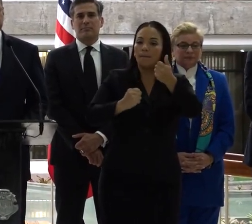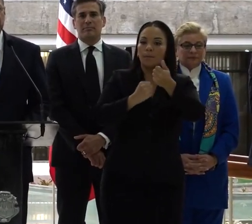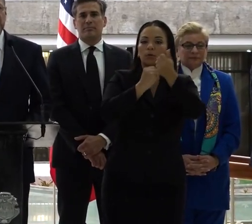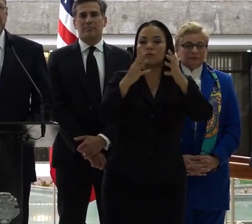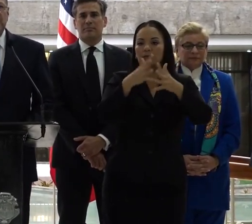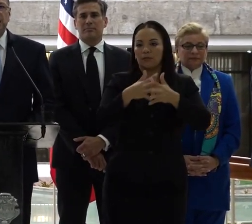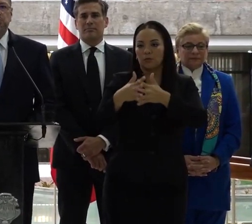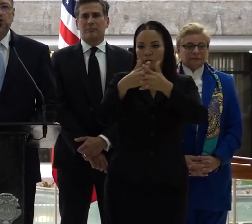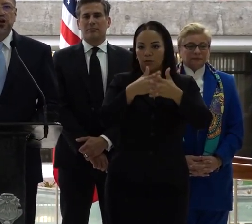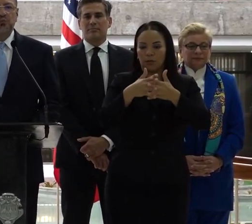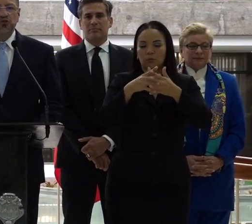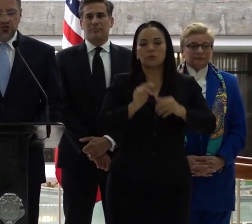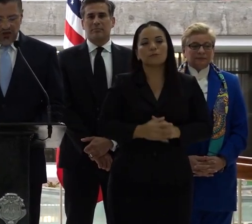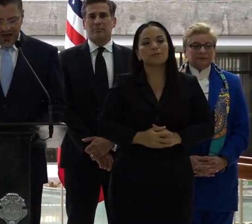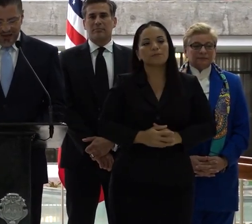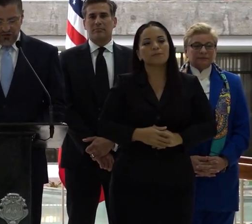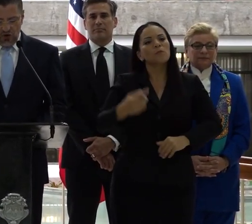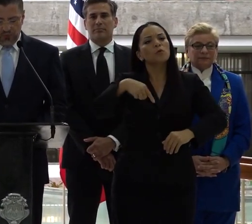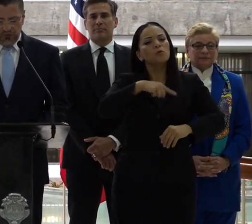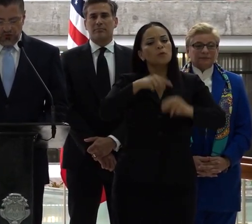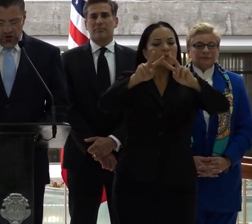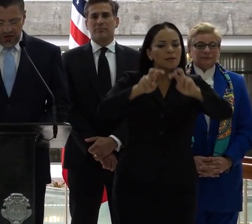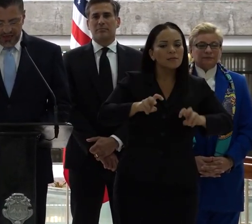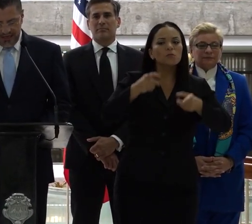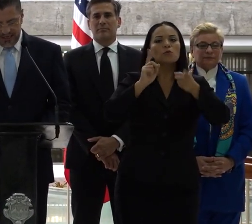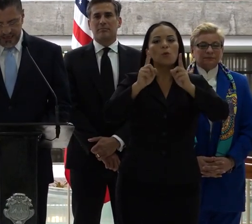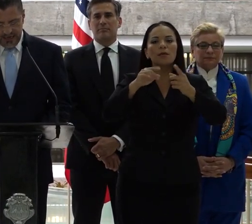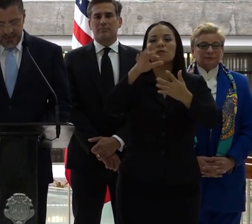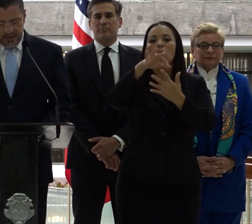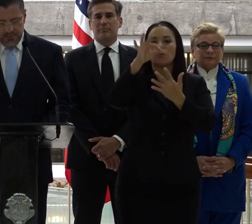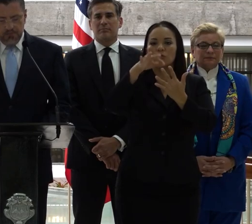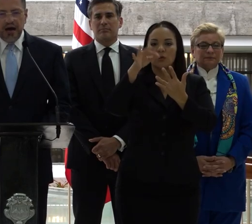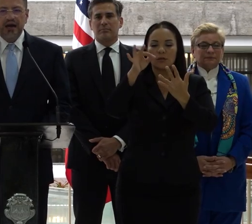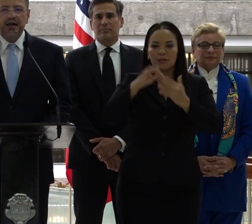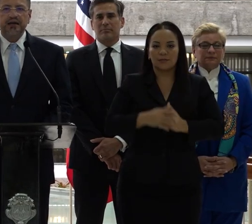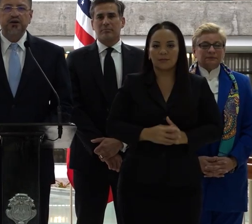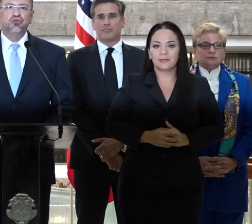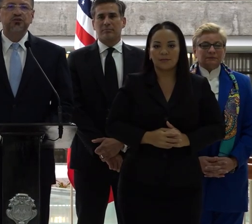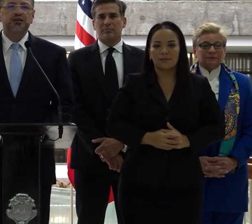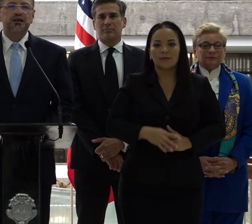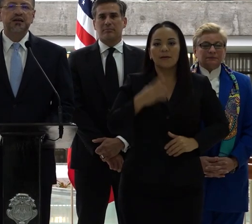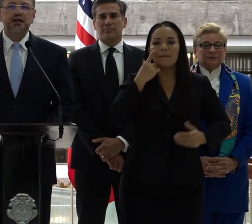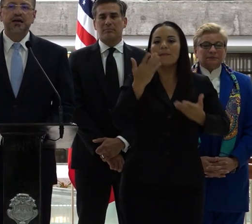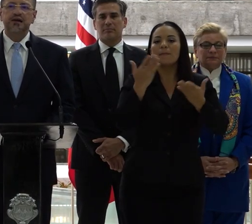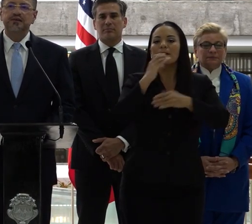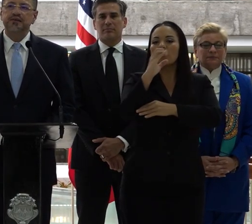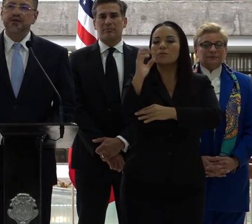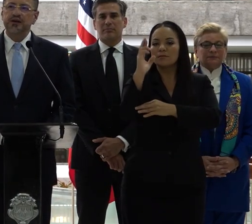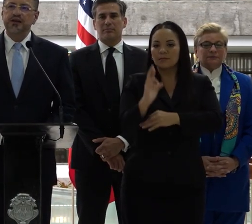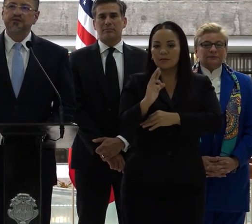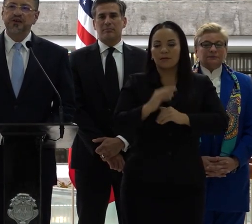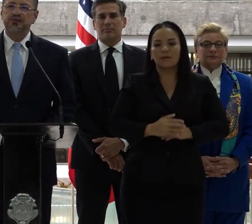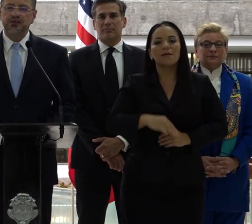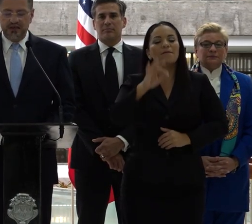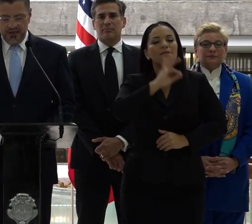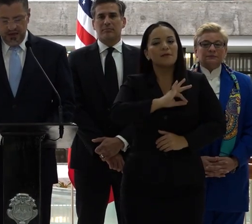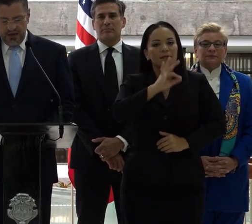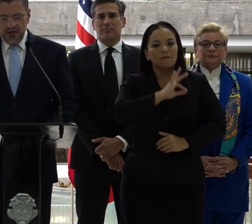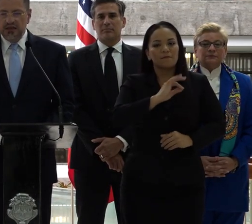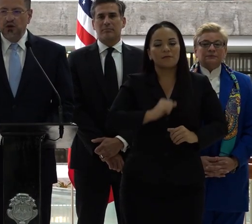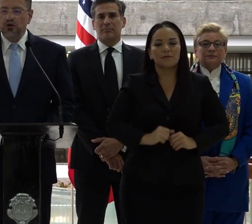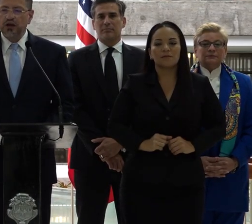América. Exploramos las opciones para que Costa Rica se